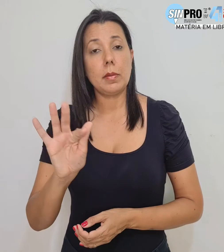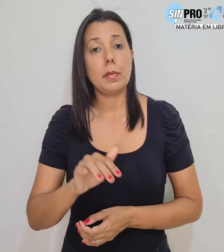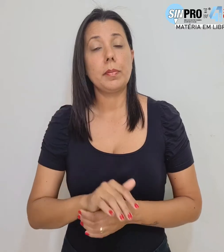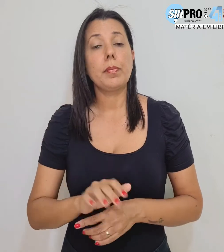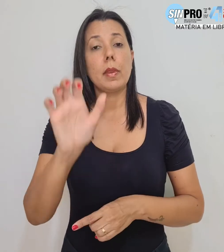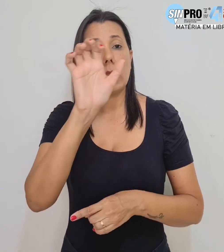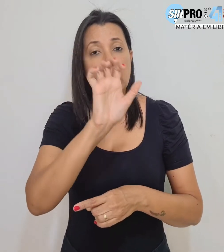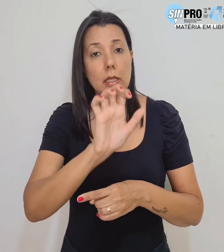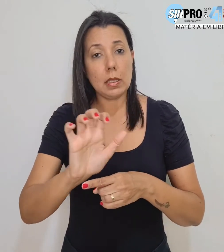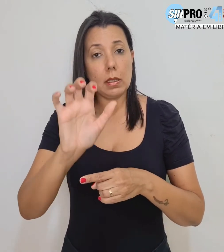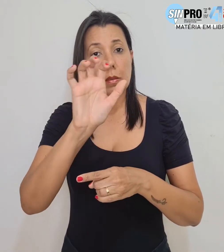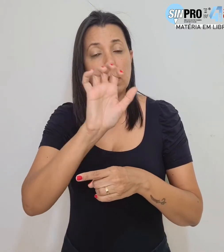aos estados,